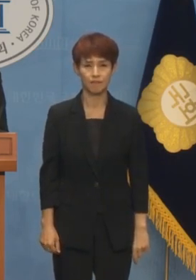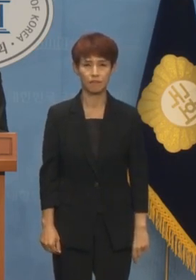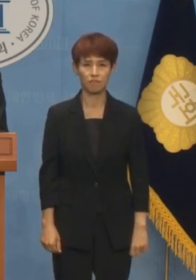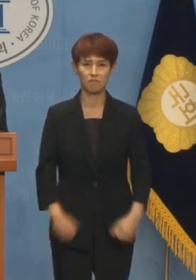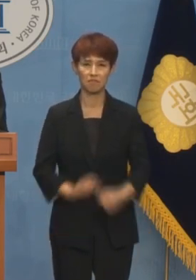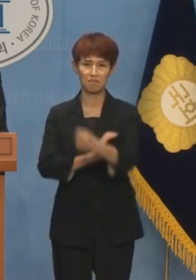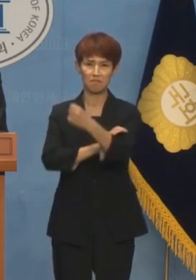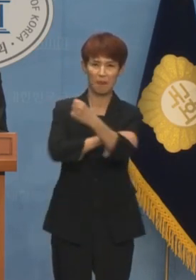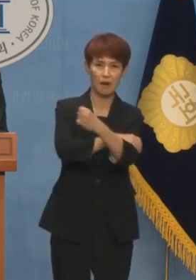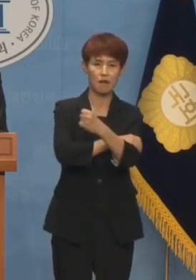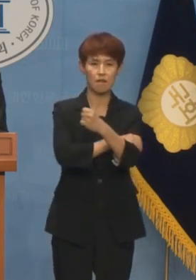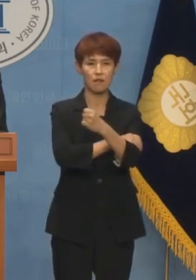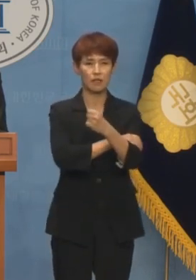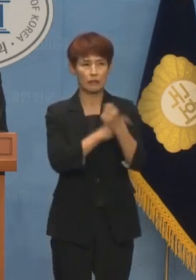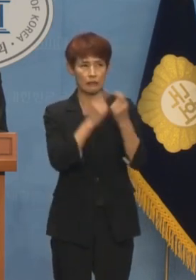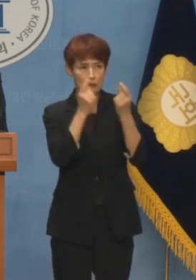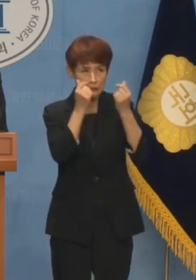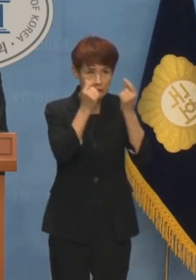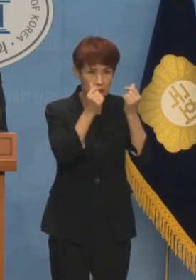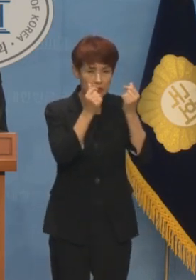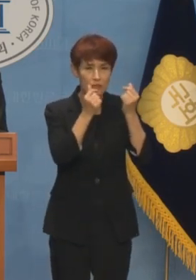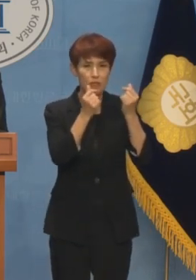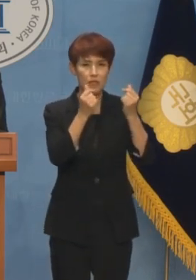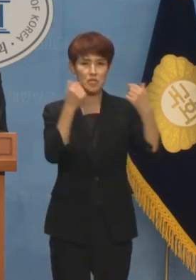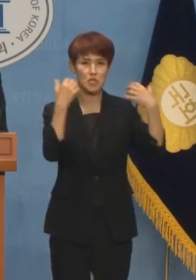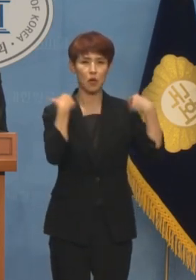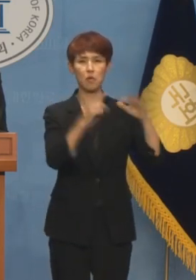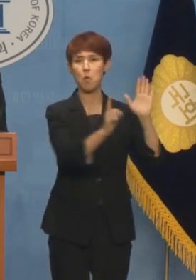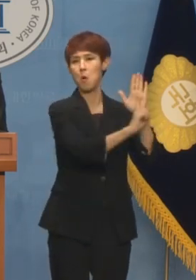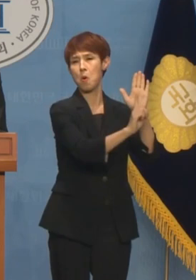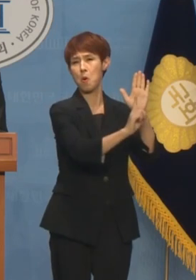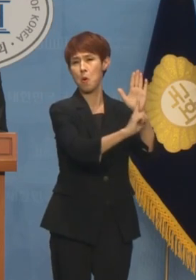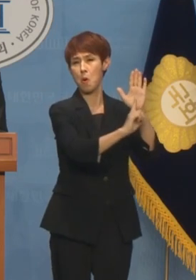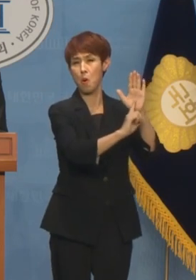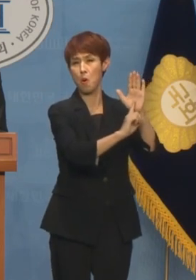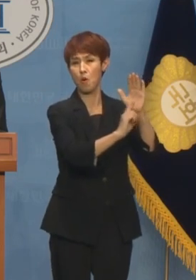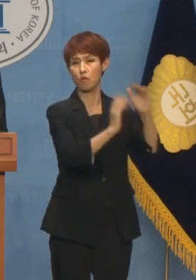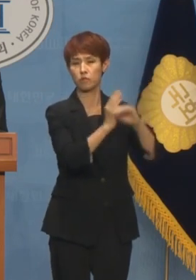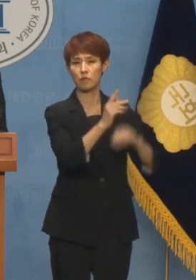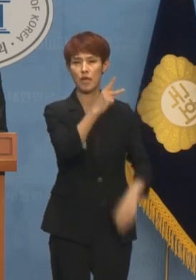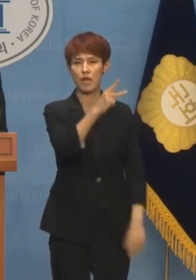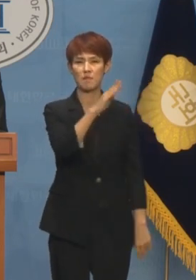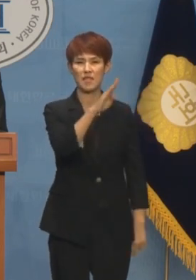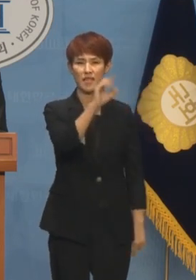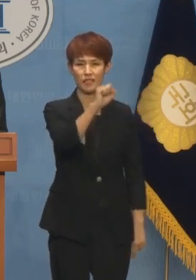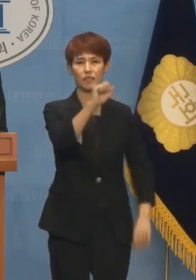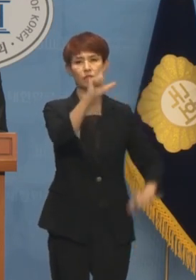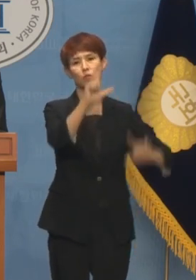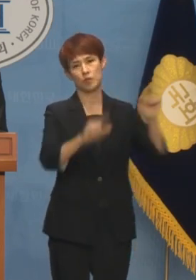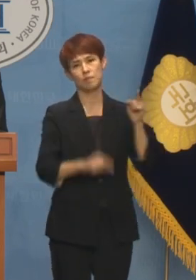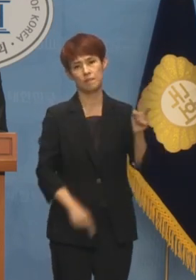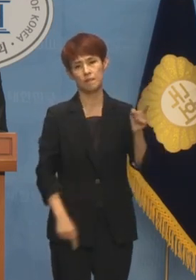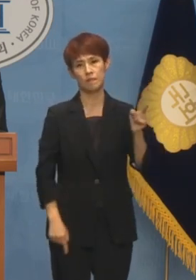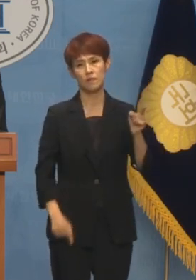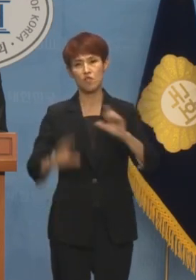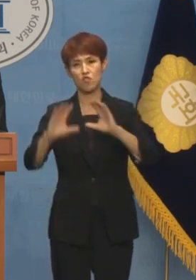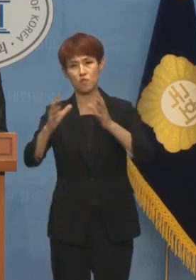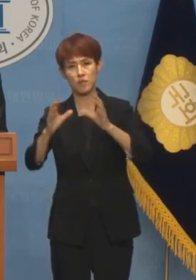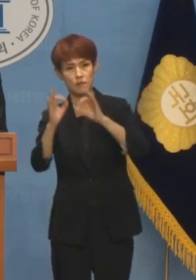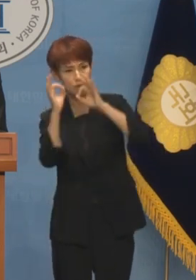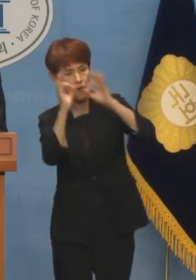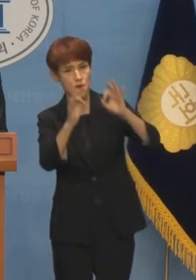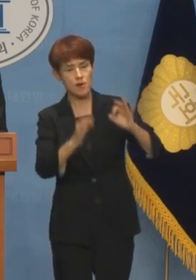권력의 눈치를 보며 정권 홍보 방송으로 전락한 KBS의 비굴한 모습은 국민의